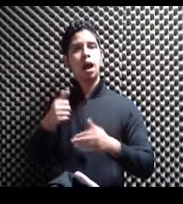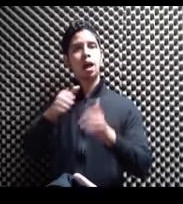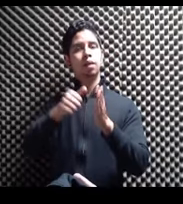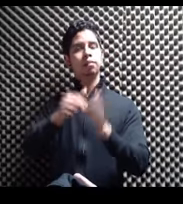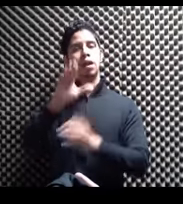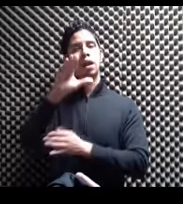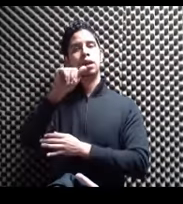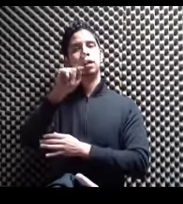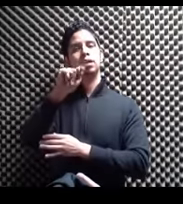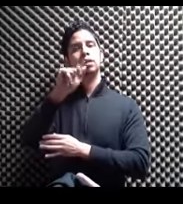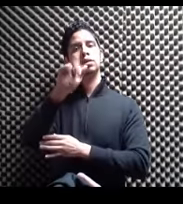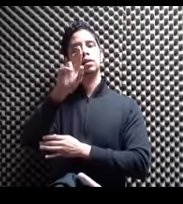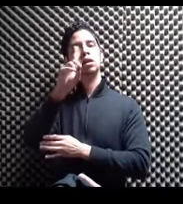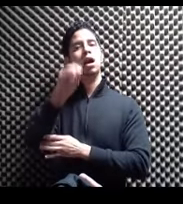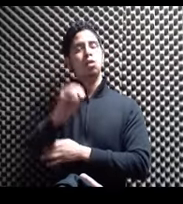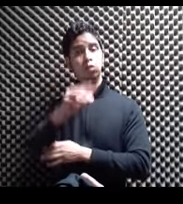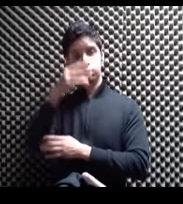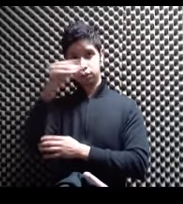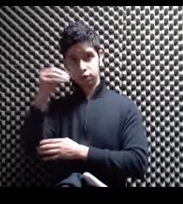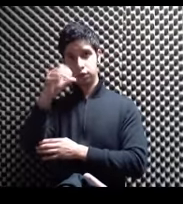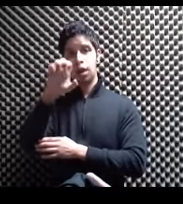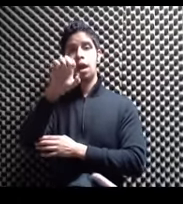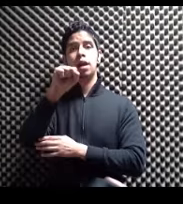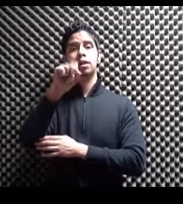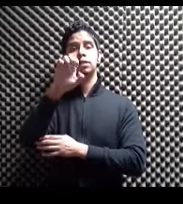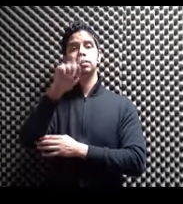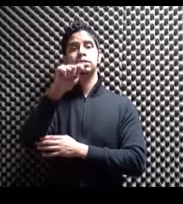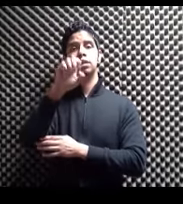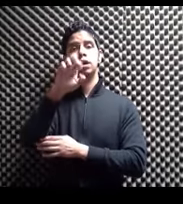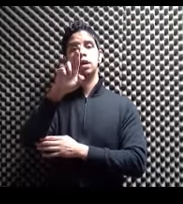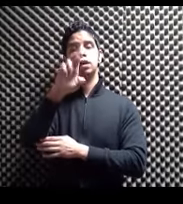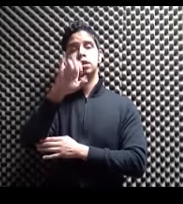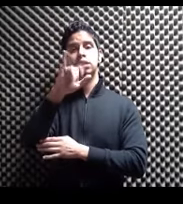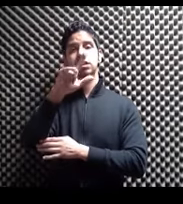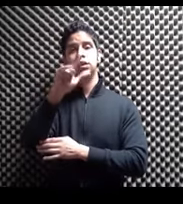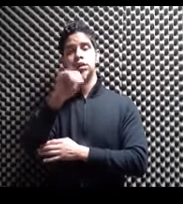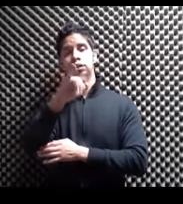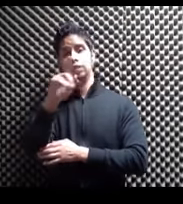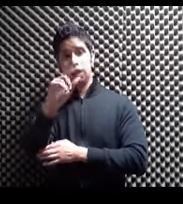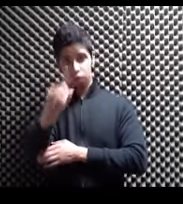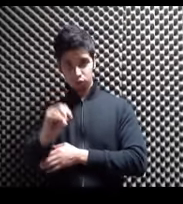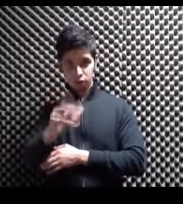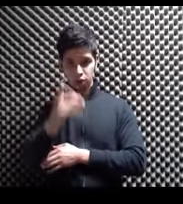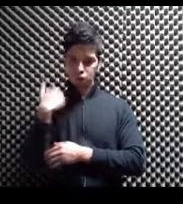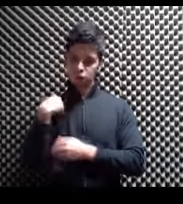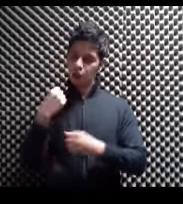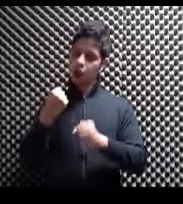seguir la reproducción. Claro, que nos está afectando y nos está dando duro.